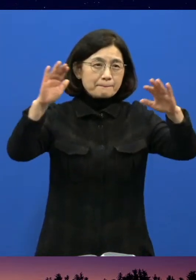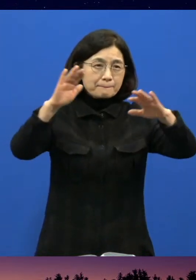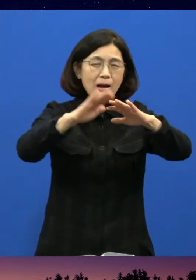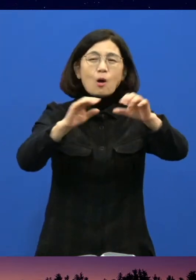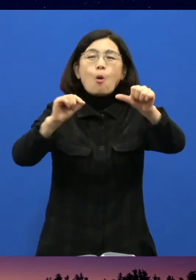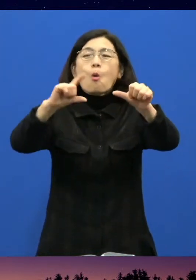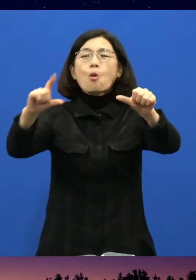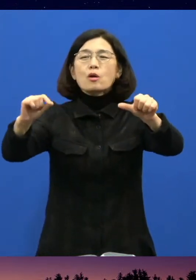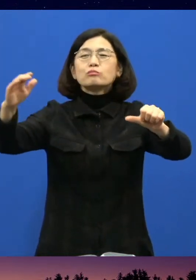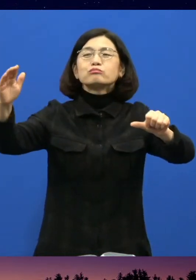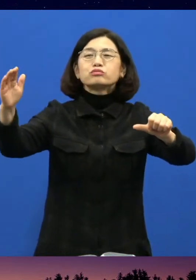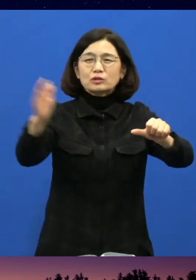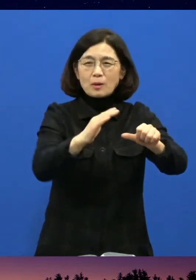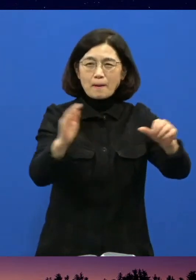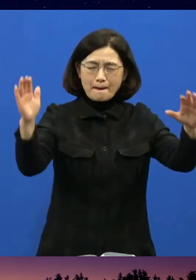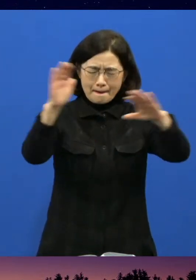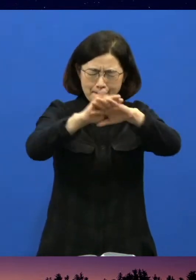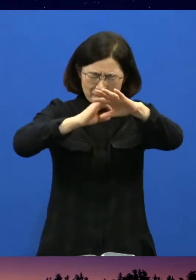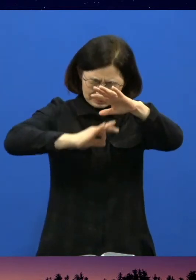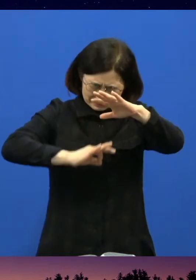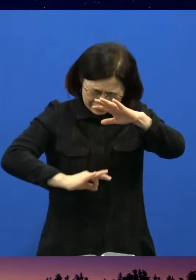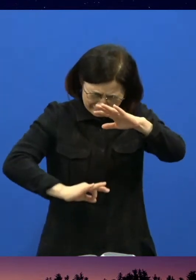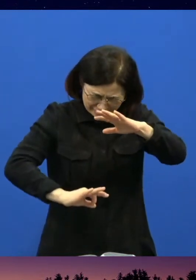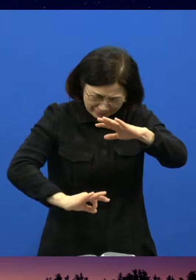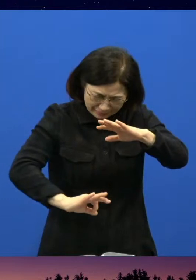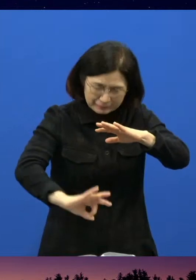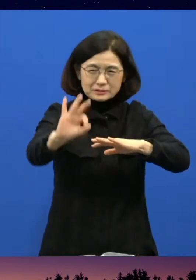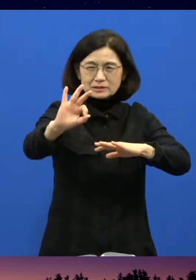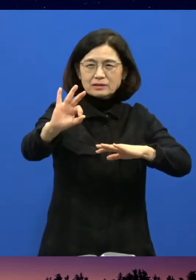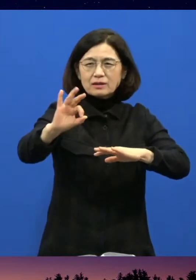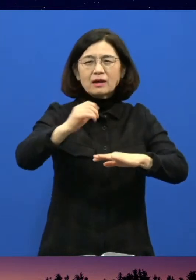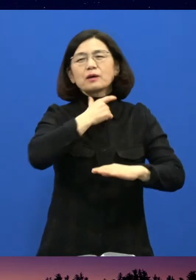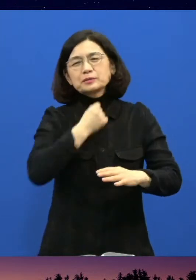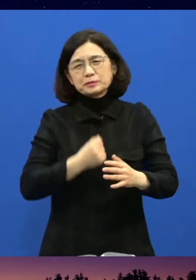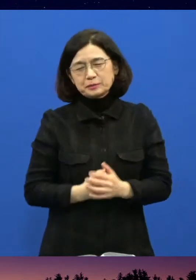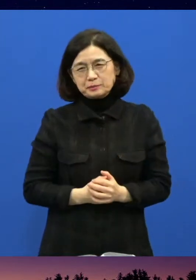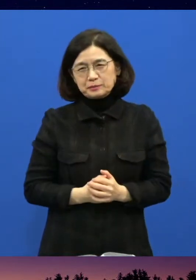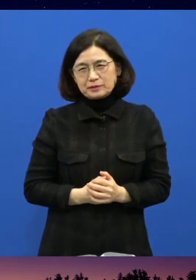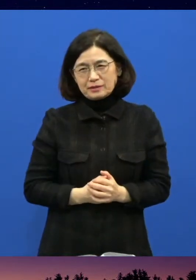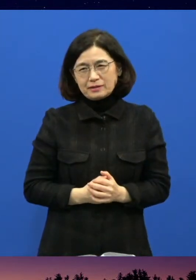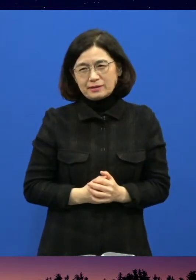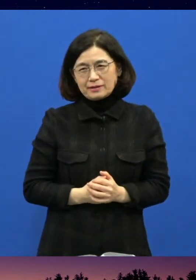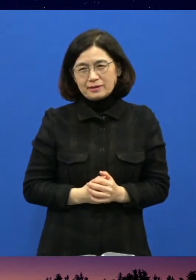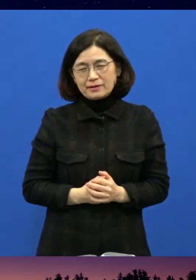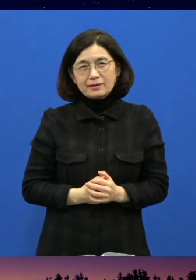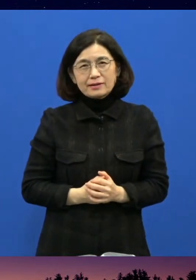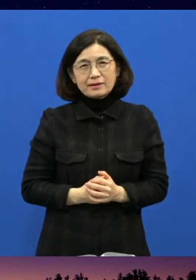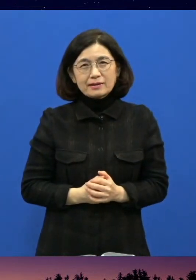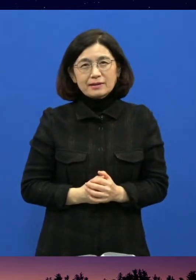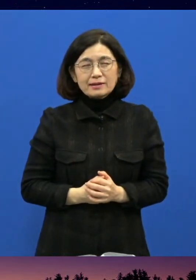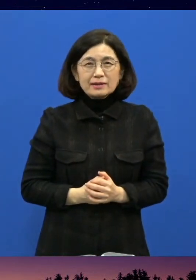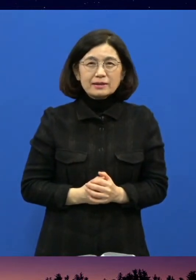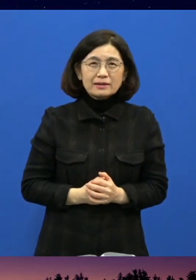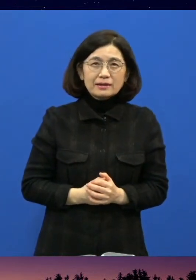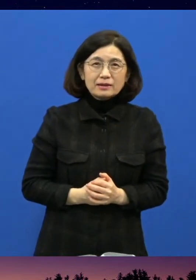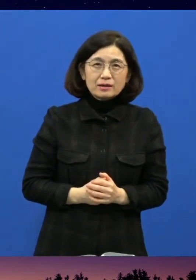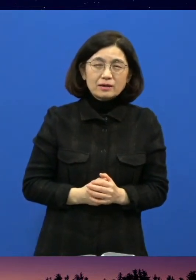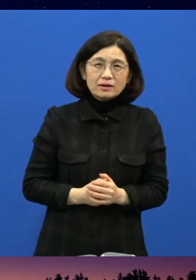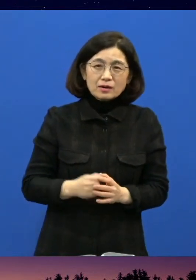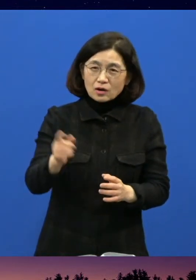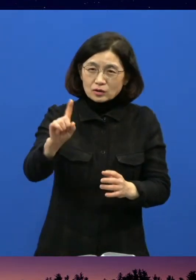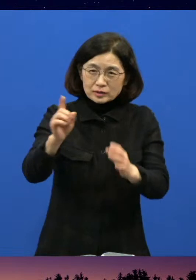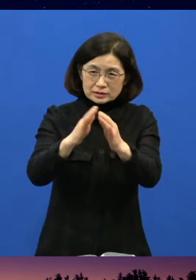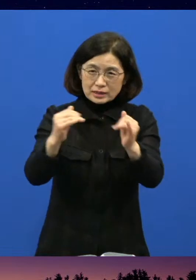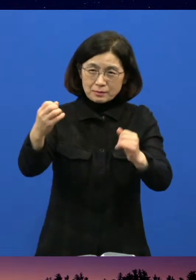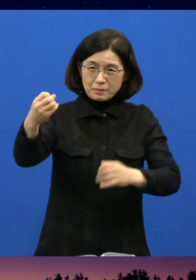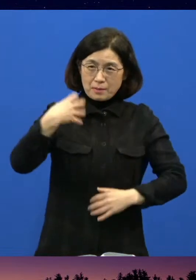탁 하면 좋을 것 같다는 생각이 들고, 최근에 보니까 그런, 제가 어떤 분 얘기 들었는데